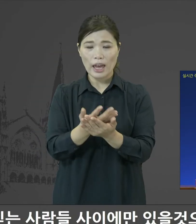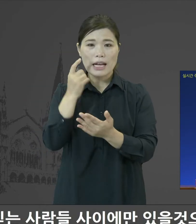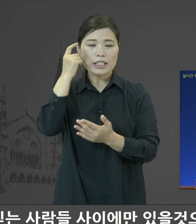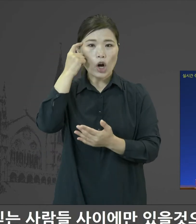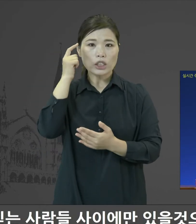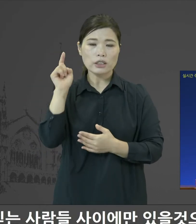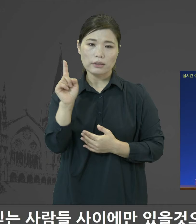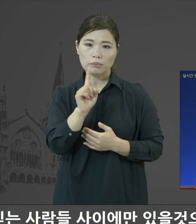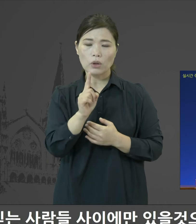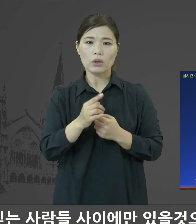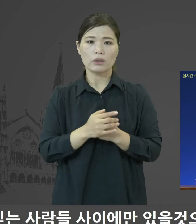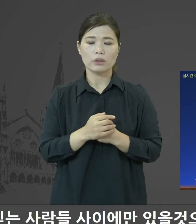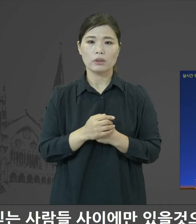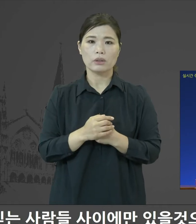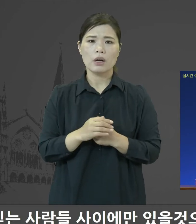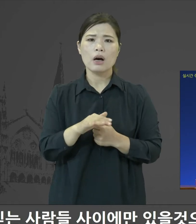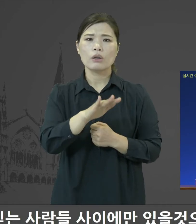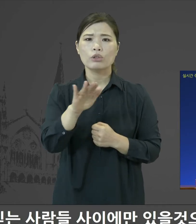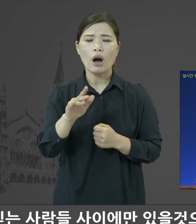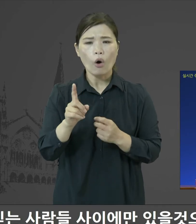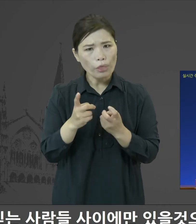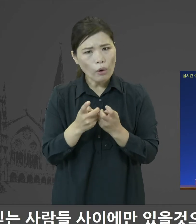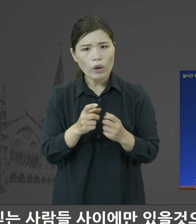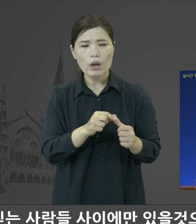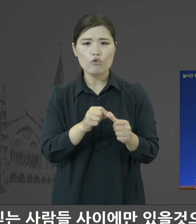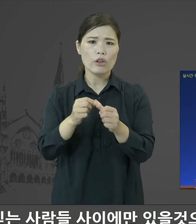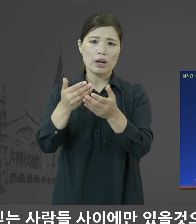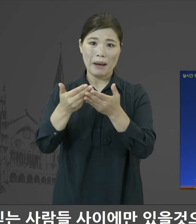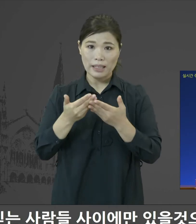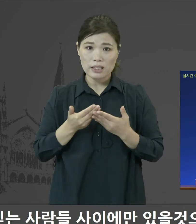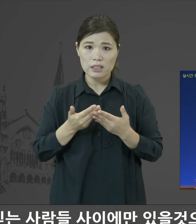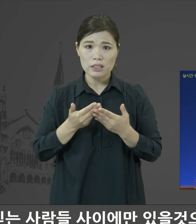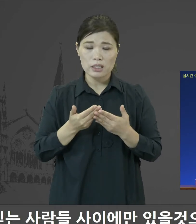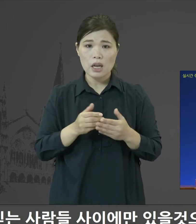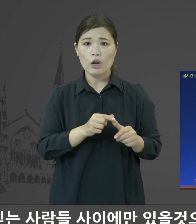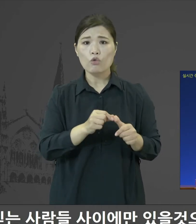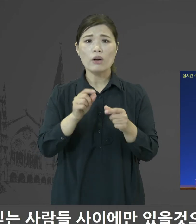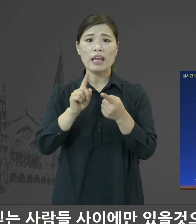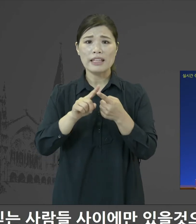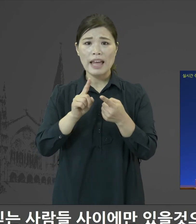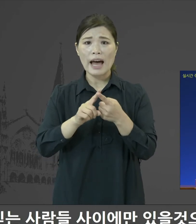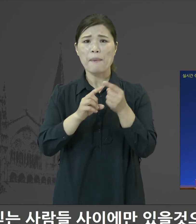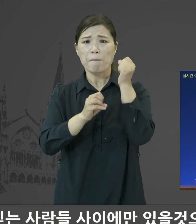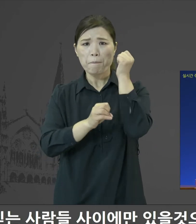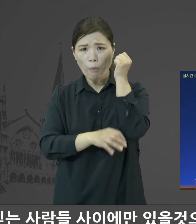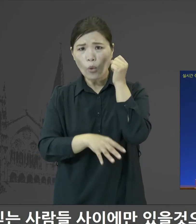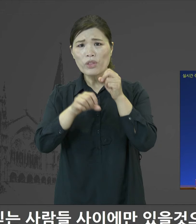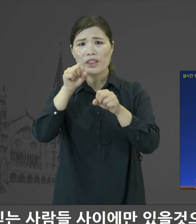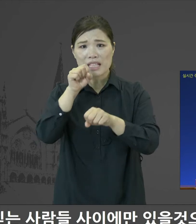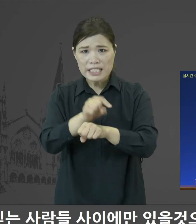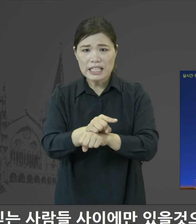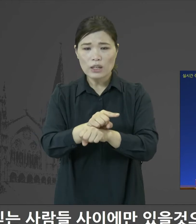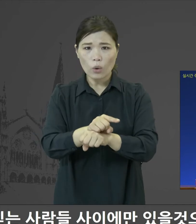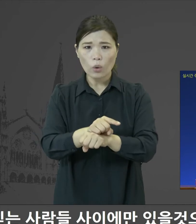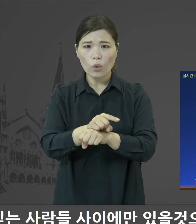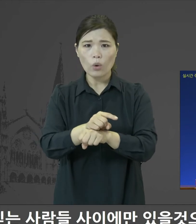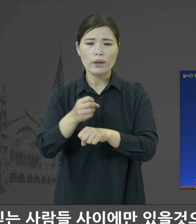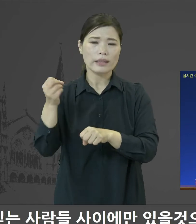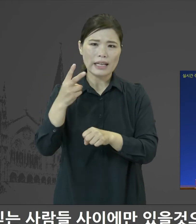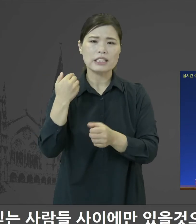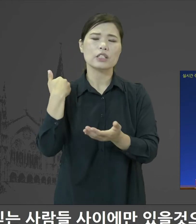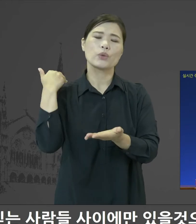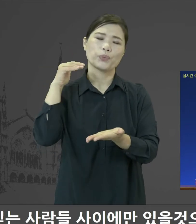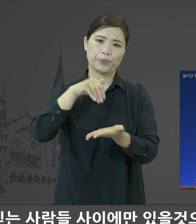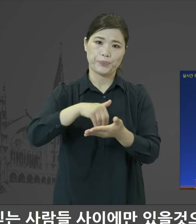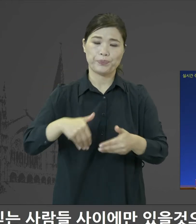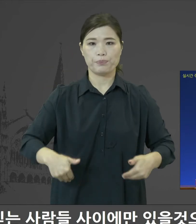정말 우리가 어떻게 구원을 받았는지 구원의 그 본질로 돌아가는 그 모습이라고 믿습니다.